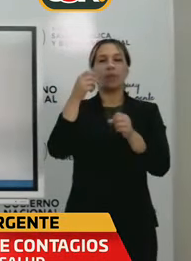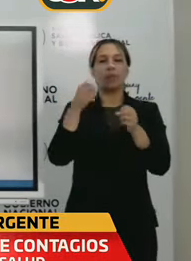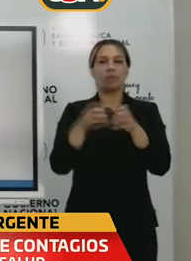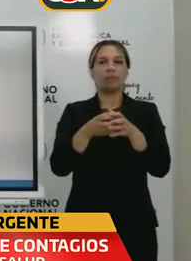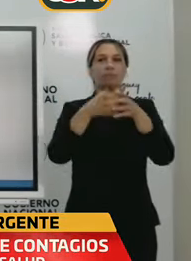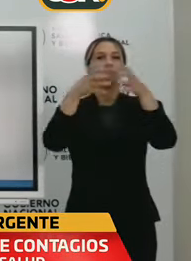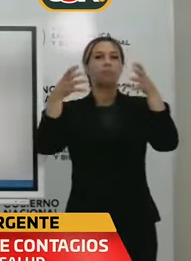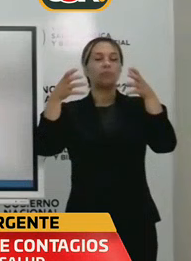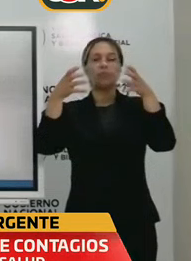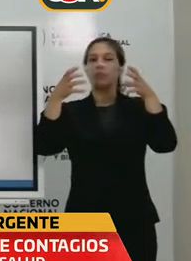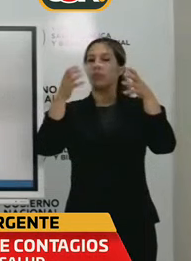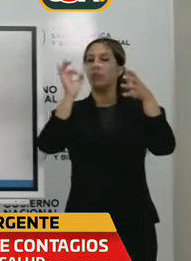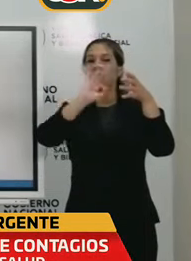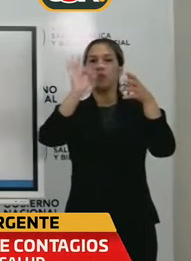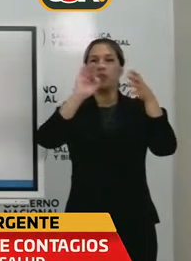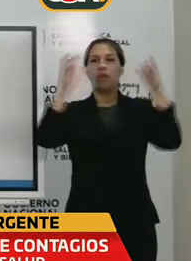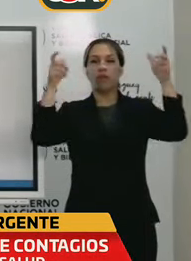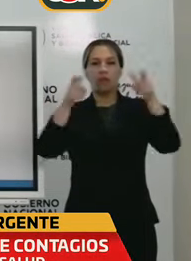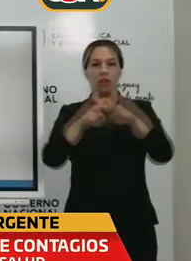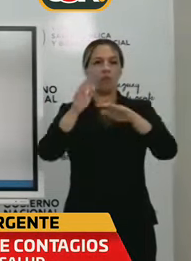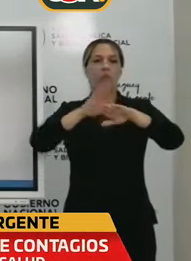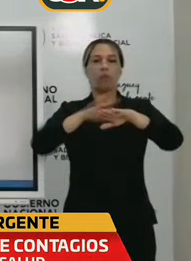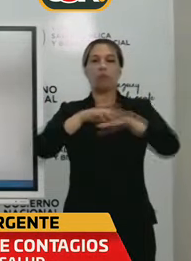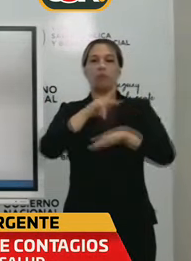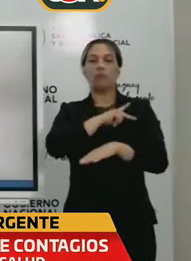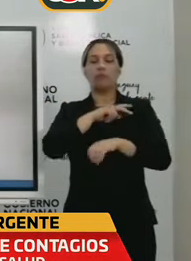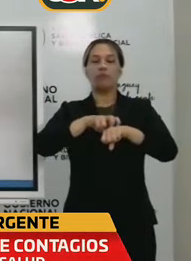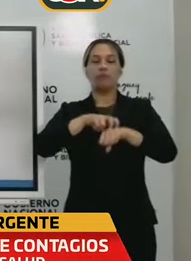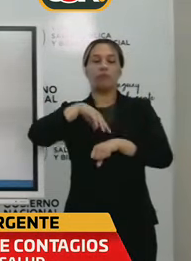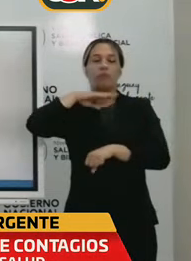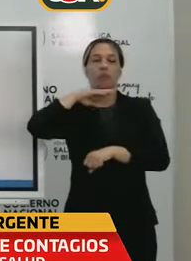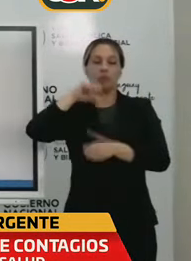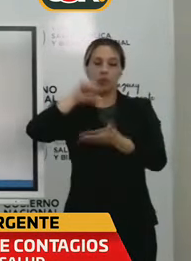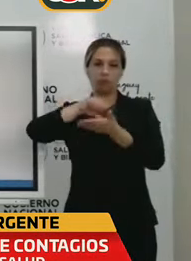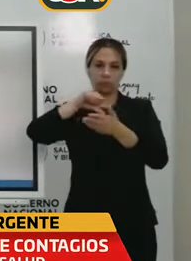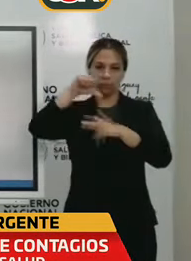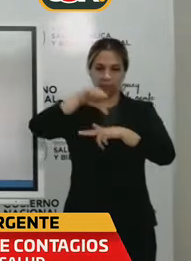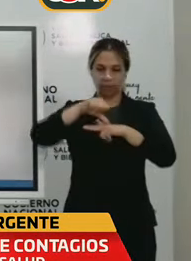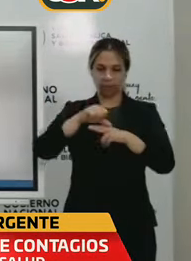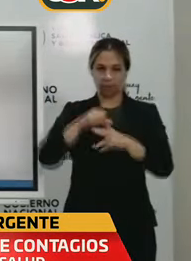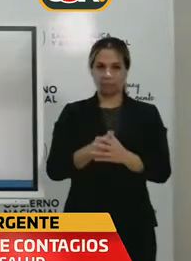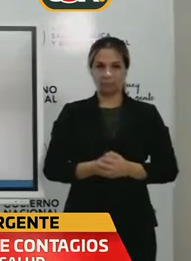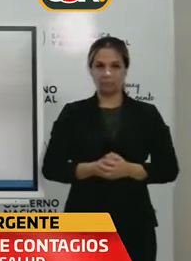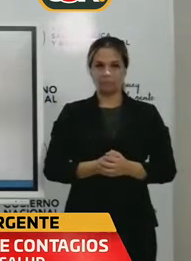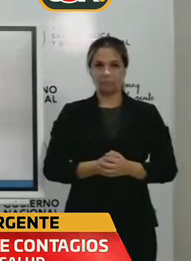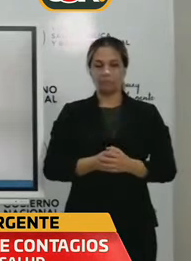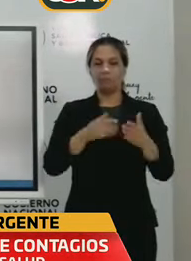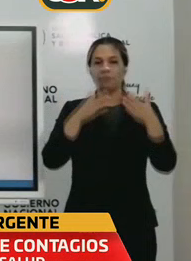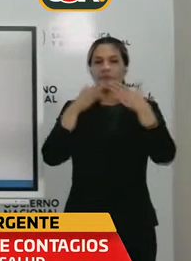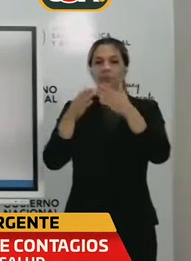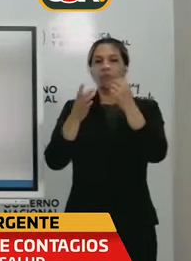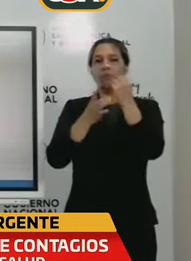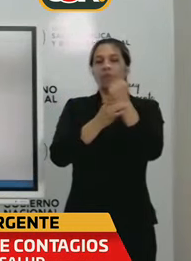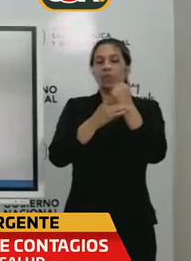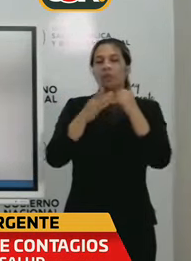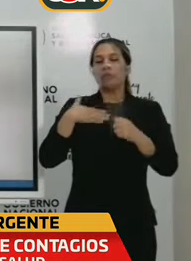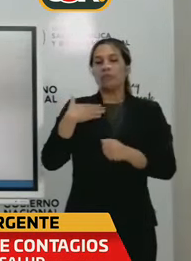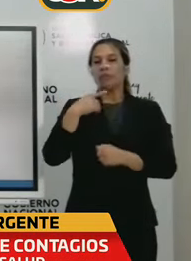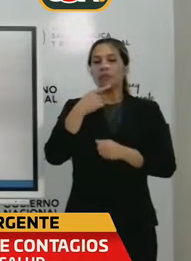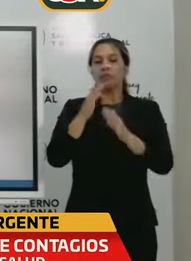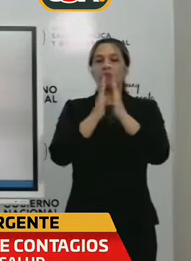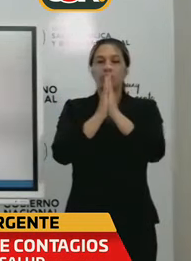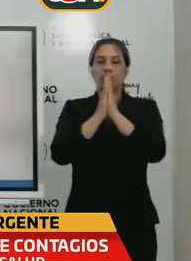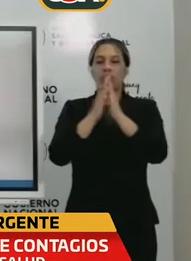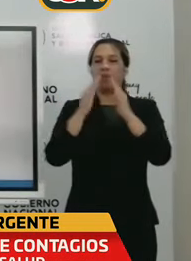terminó por el tamaño que tiene la población, ¿verdad? Radio 1000, médicos piden fase cero, pero solo para